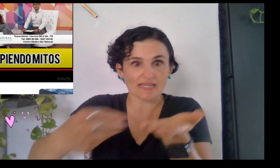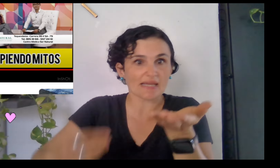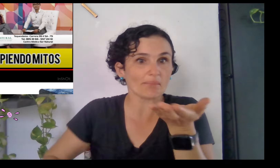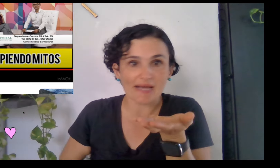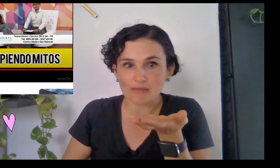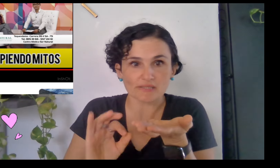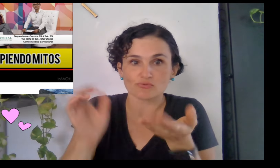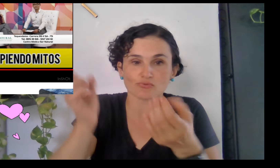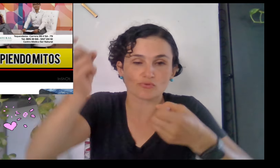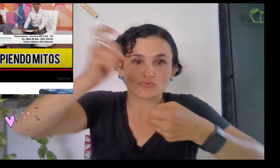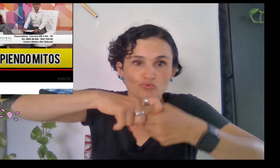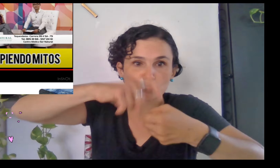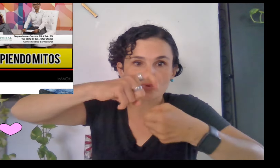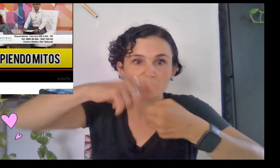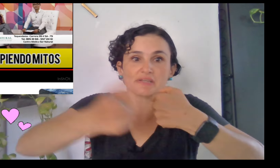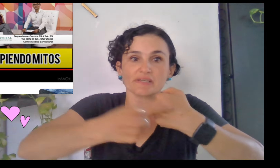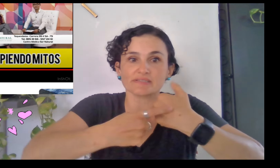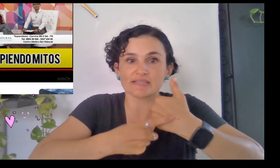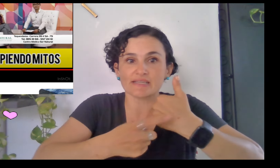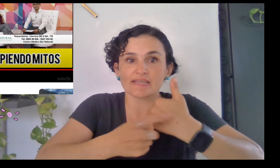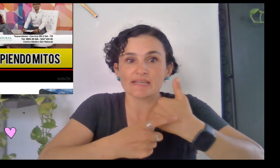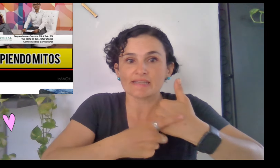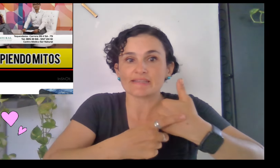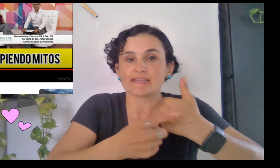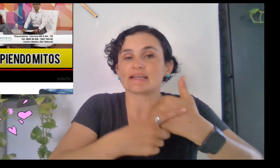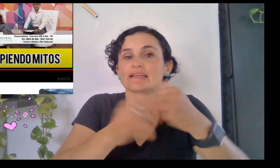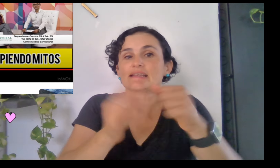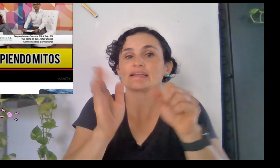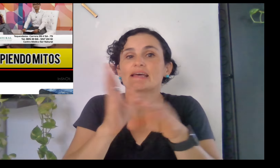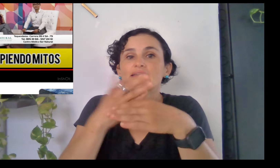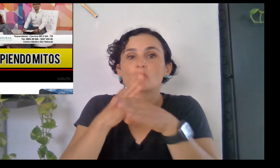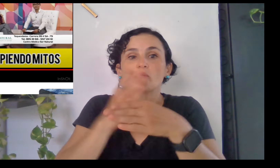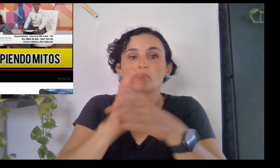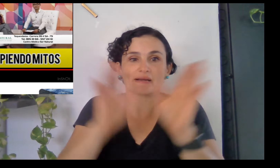solo suscribirse, darle like, compartir.